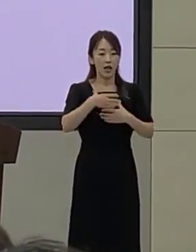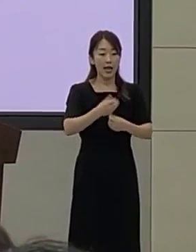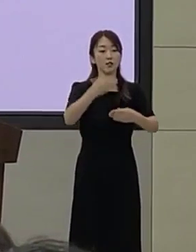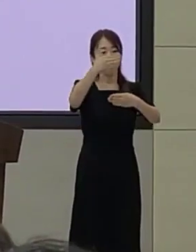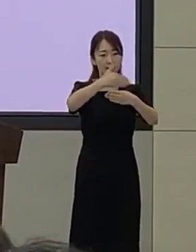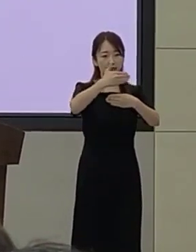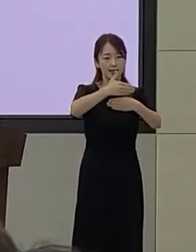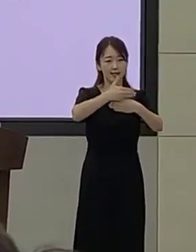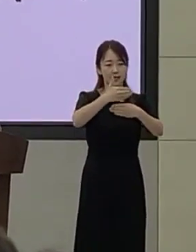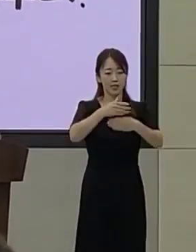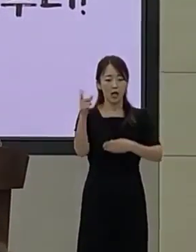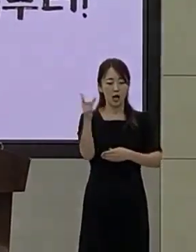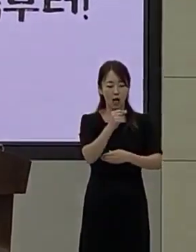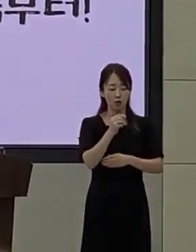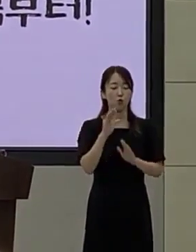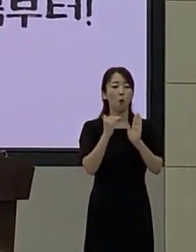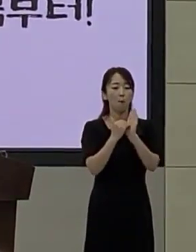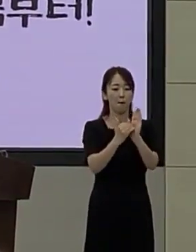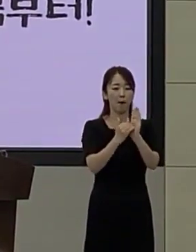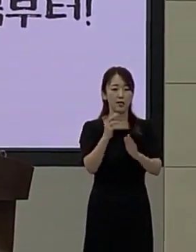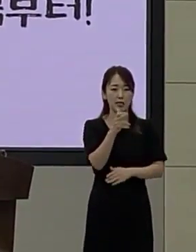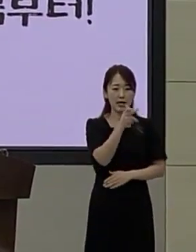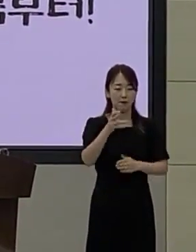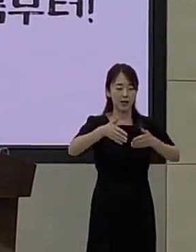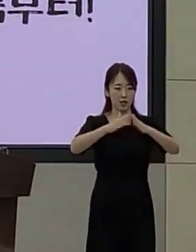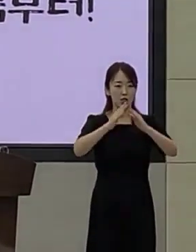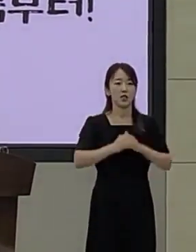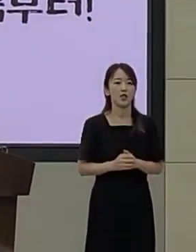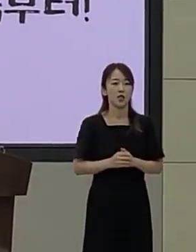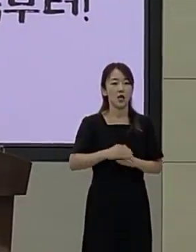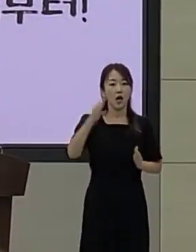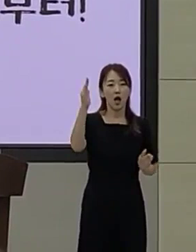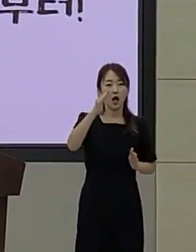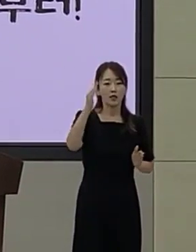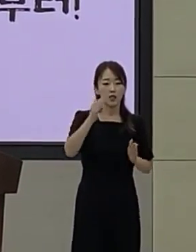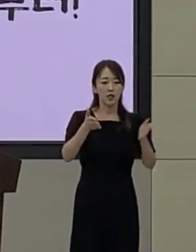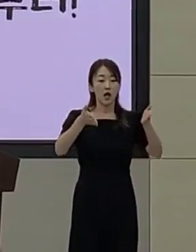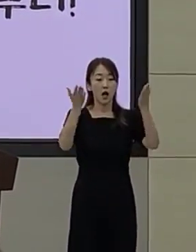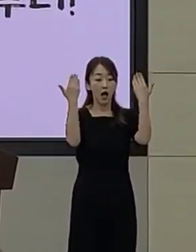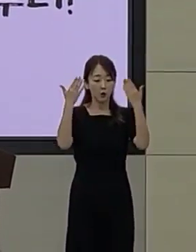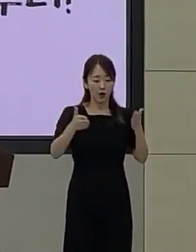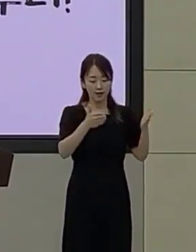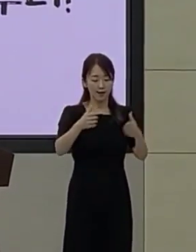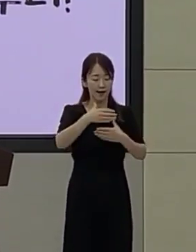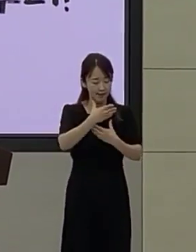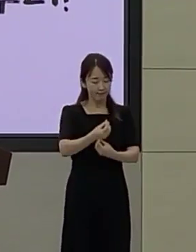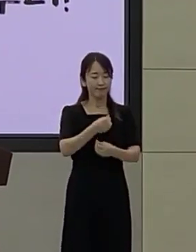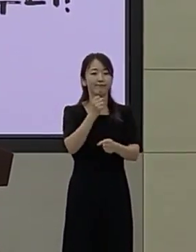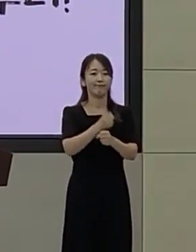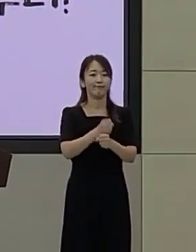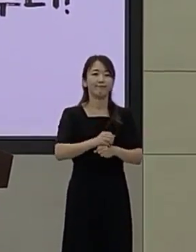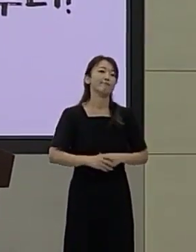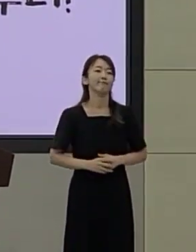안전펜서, 가속방지 카메라 등도 추가로 설치해 학생들의 등하교길을 안전하게